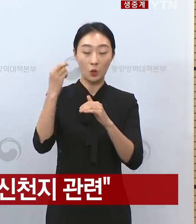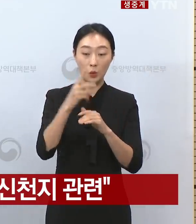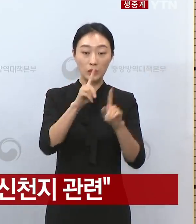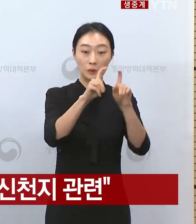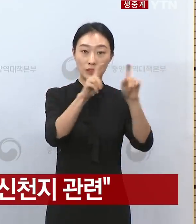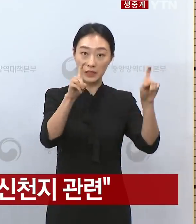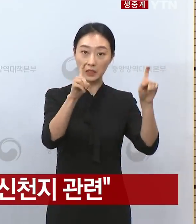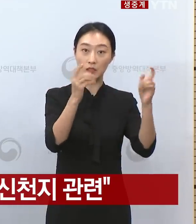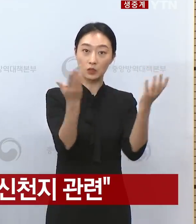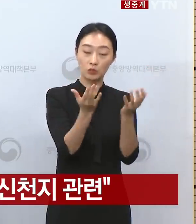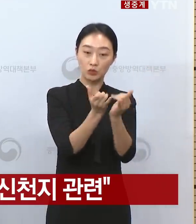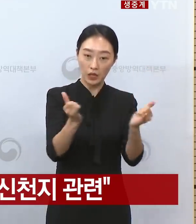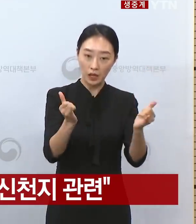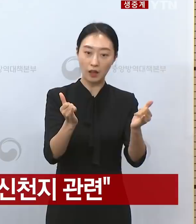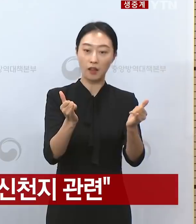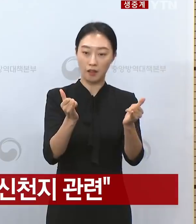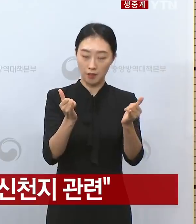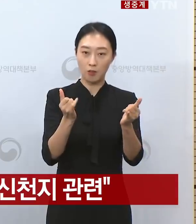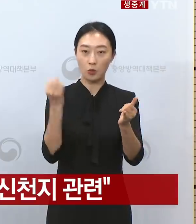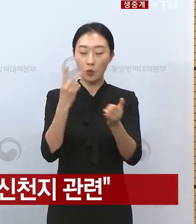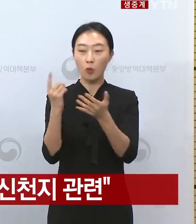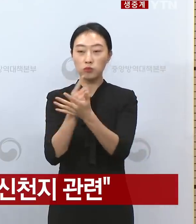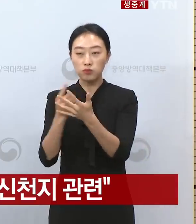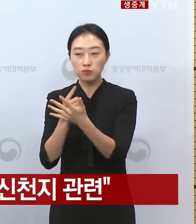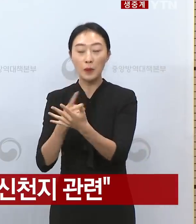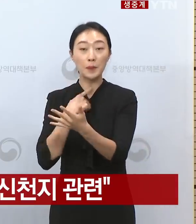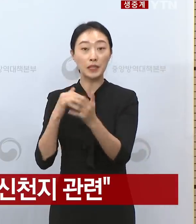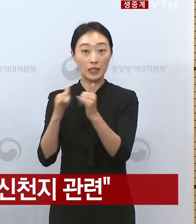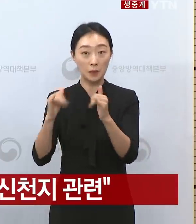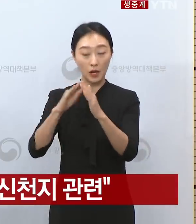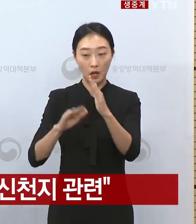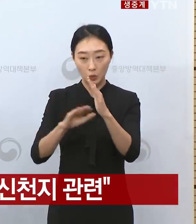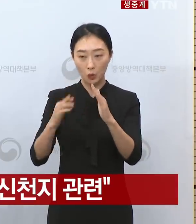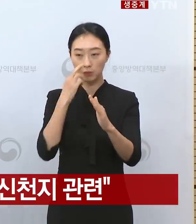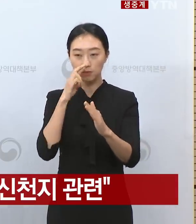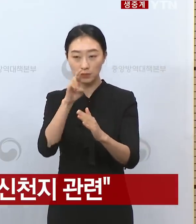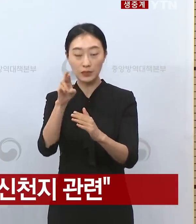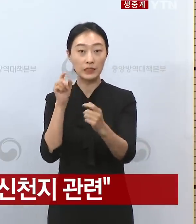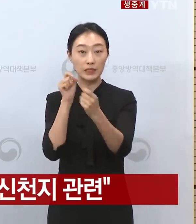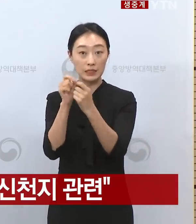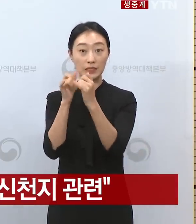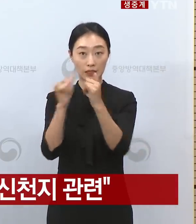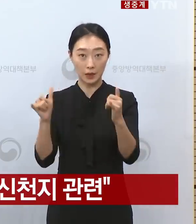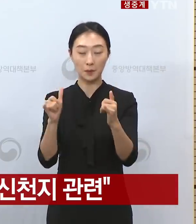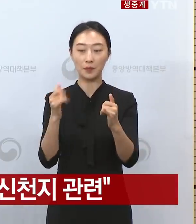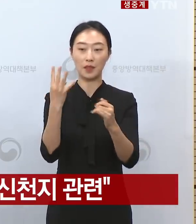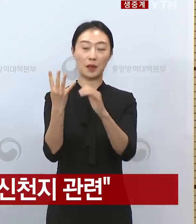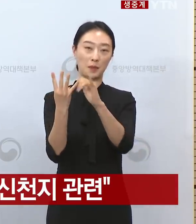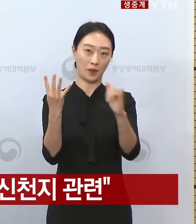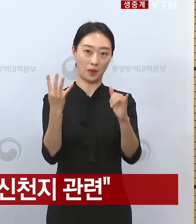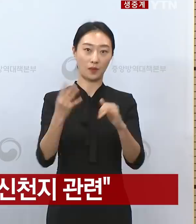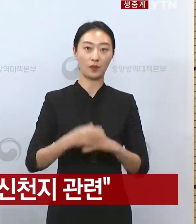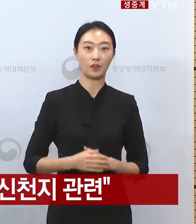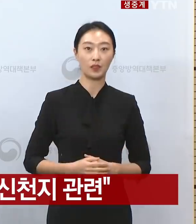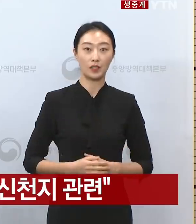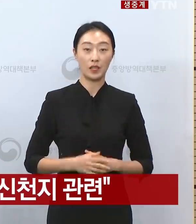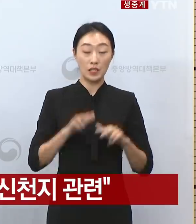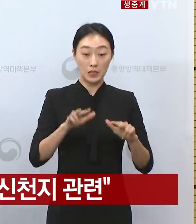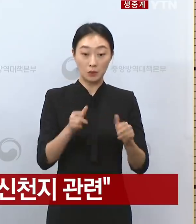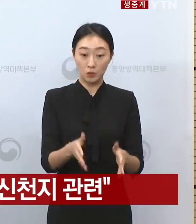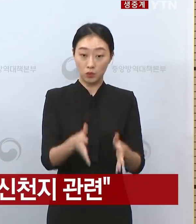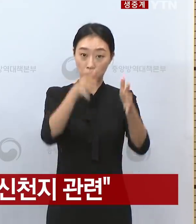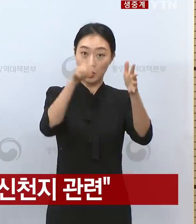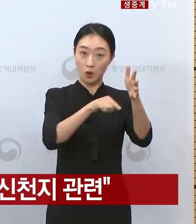11층 근무자들의 접촉자 가족 지인들이 4명 추가로 확인되었습니다. 현재까지 동일 건물의